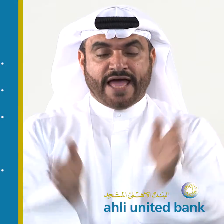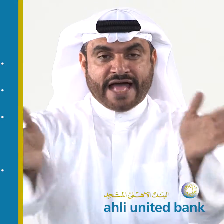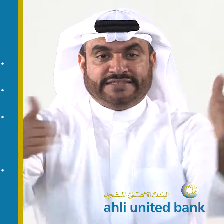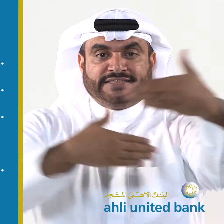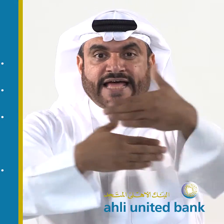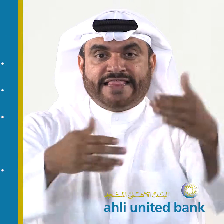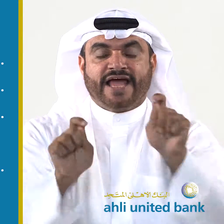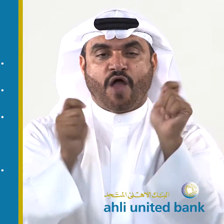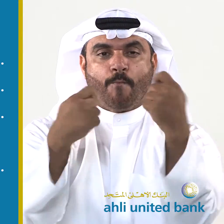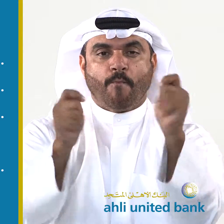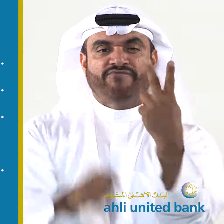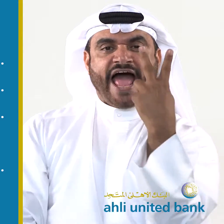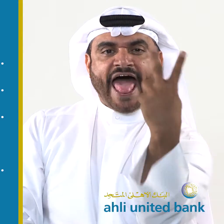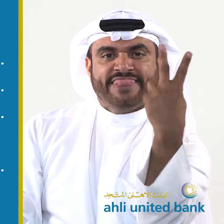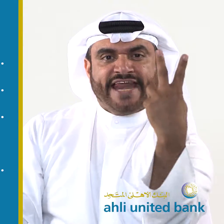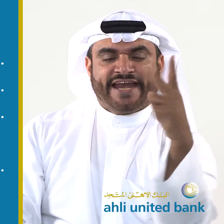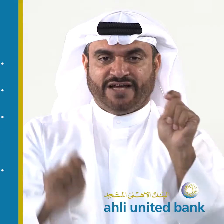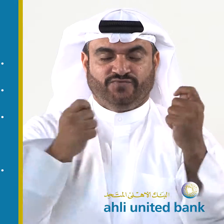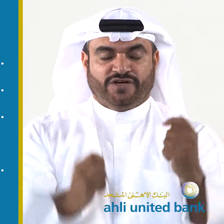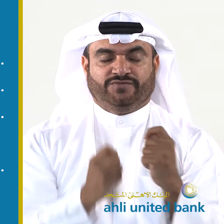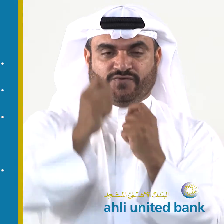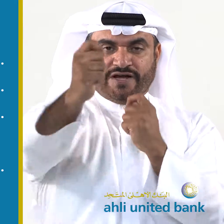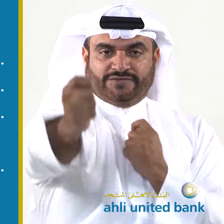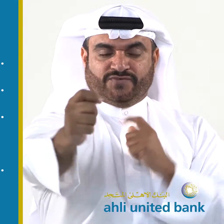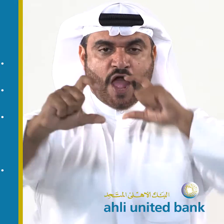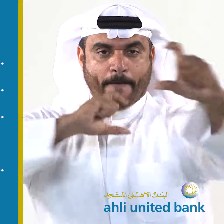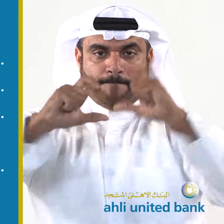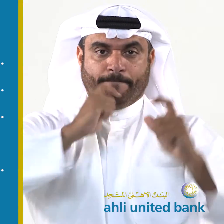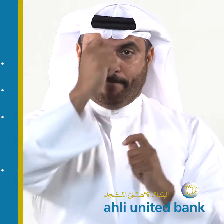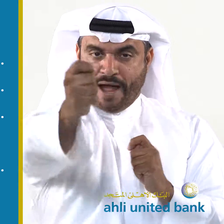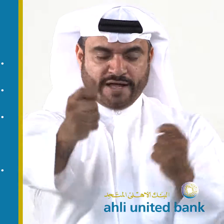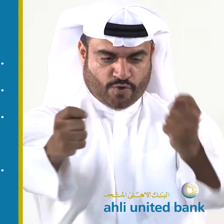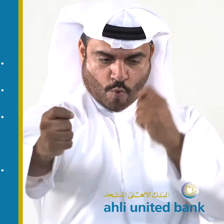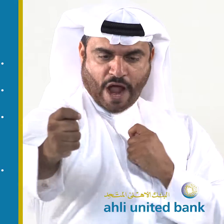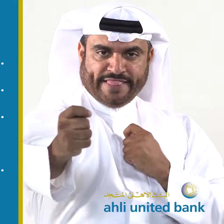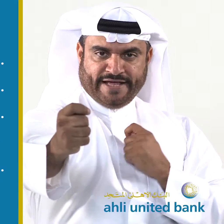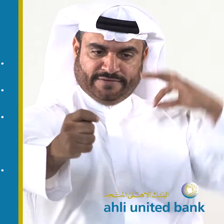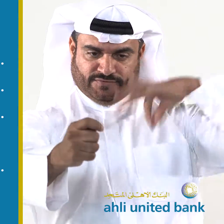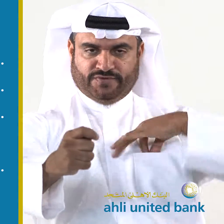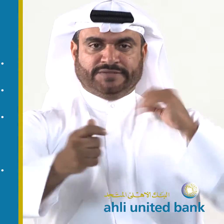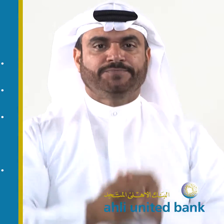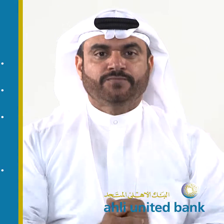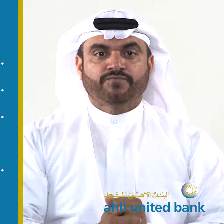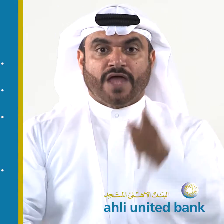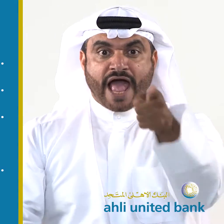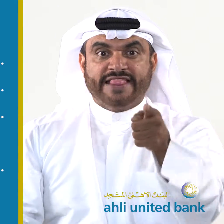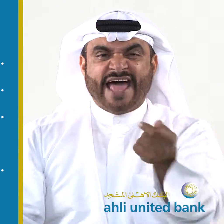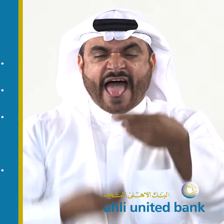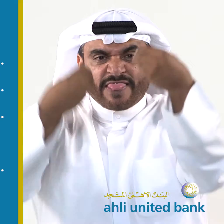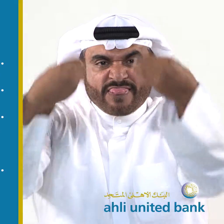ذو مفتاحين، أحدهما لدى البنك والآخر لدى العميل. لإصدار مفتاح إضافي